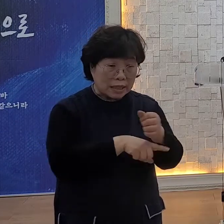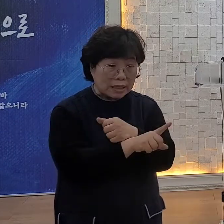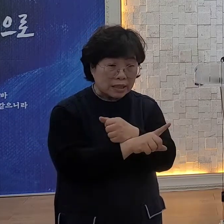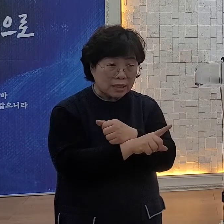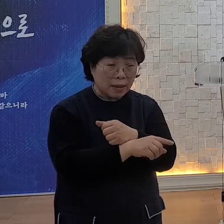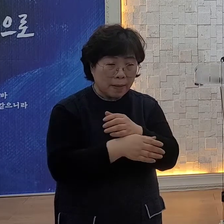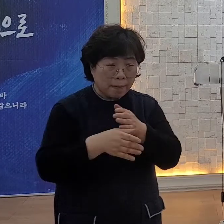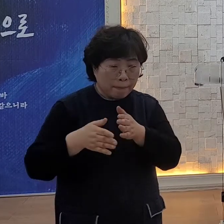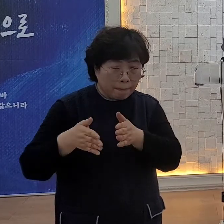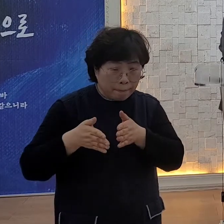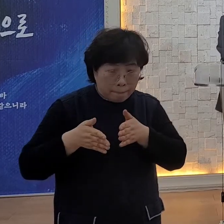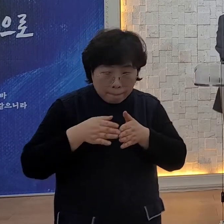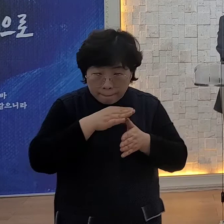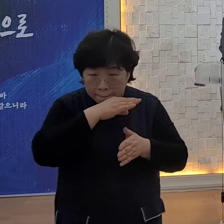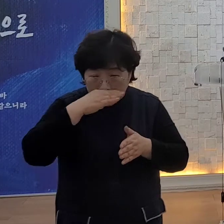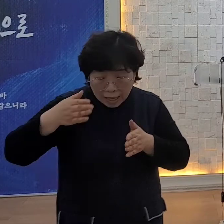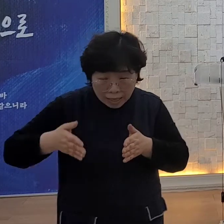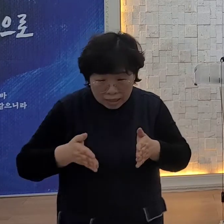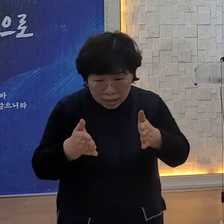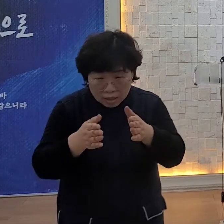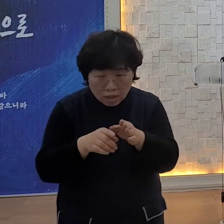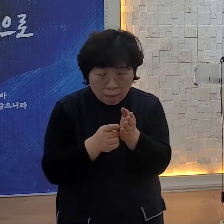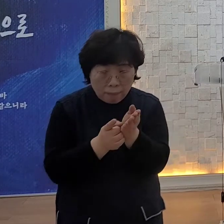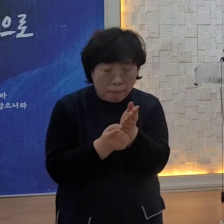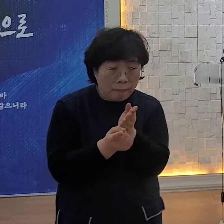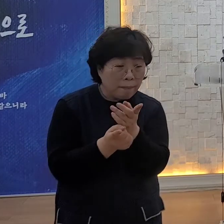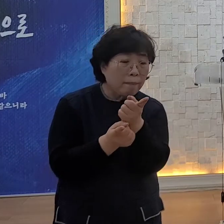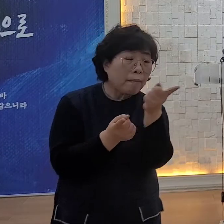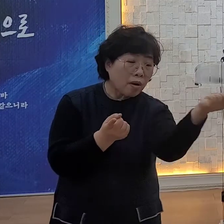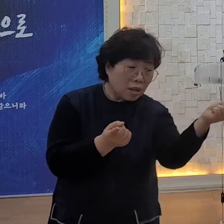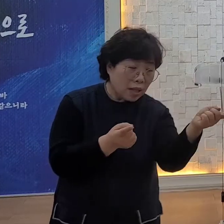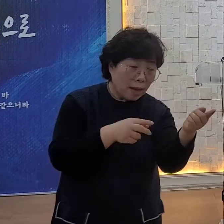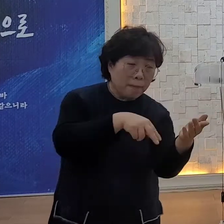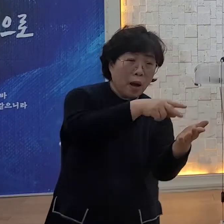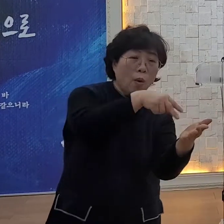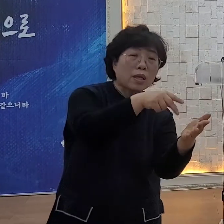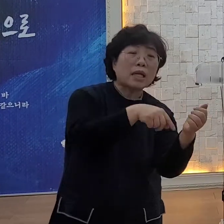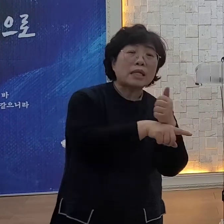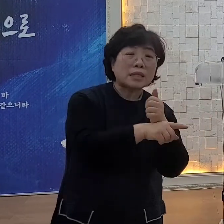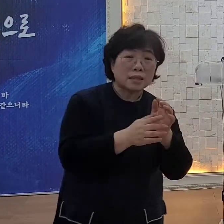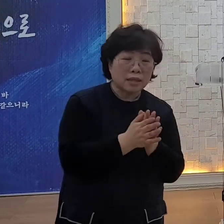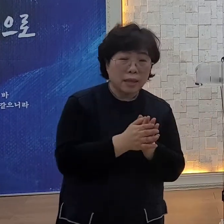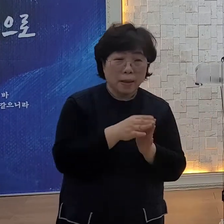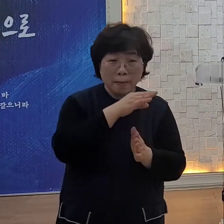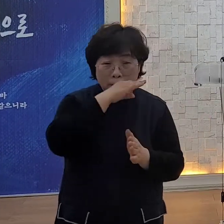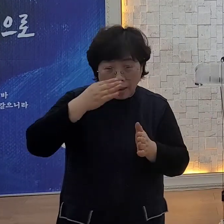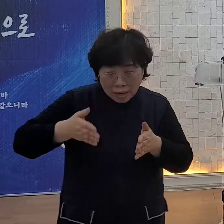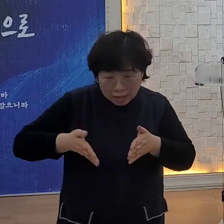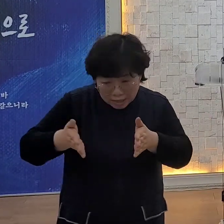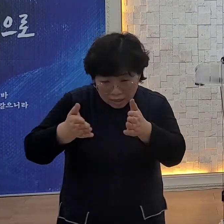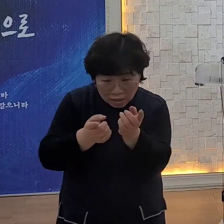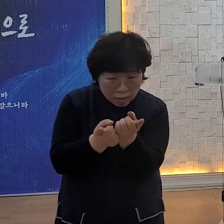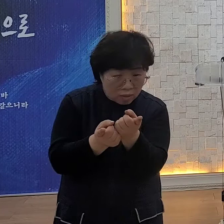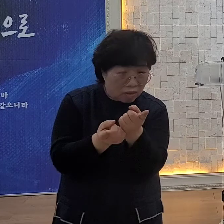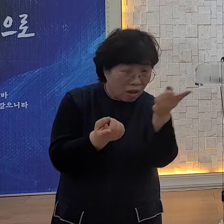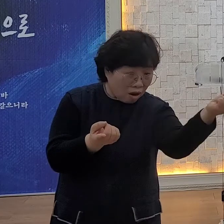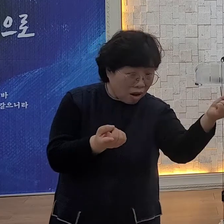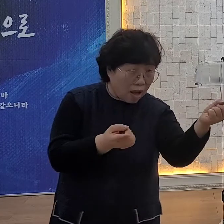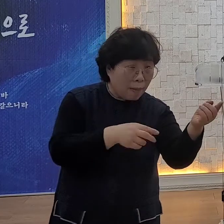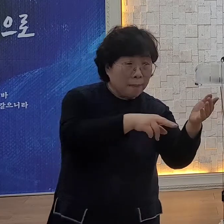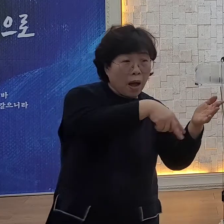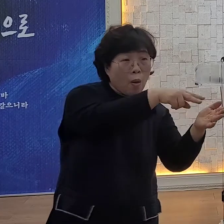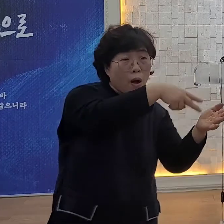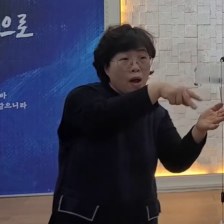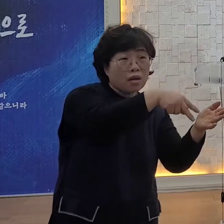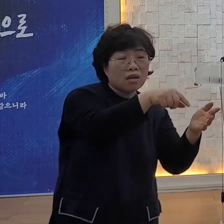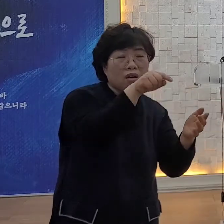오류다. 여기에 원어의 뜻이 그래요. 그들의 그릇됨이라는 것이 올바른 길에서 벗어나